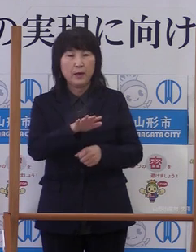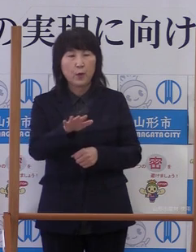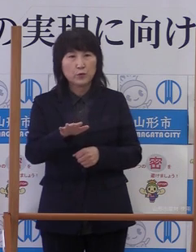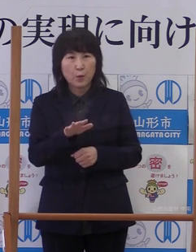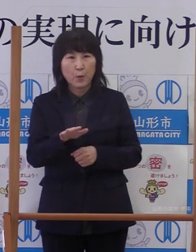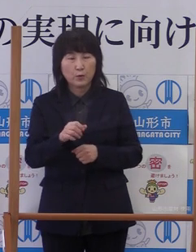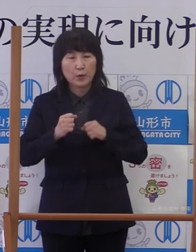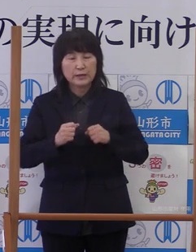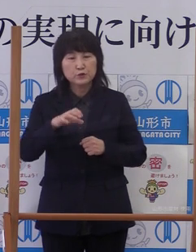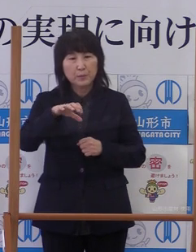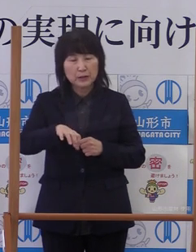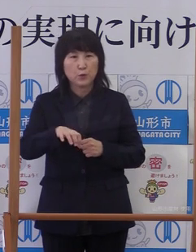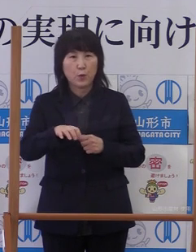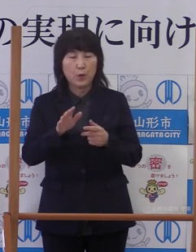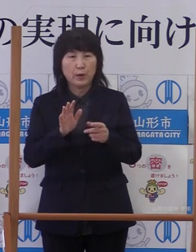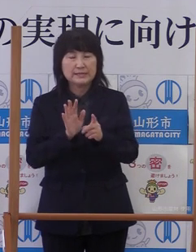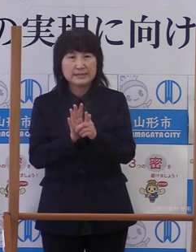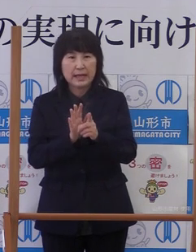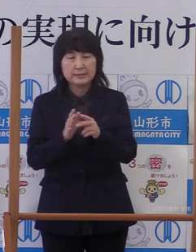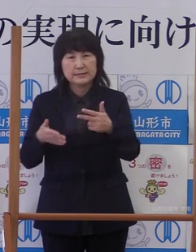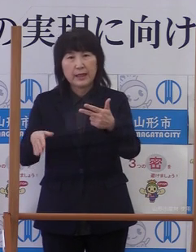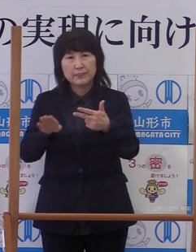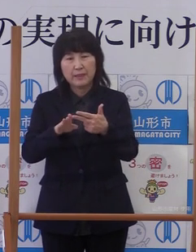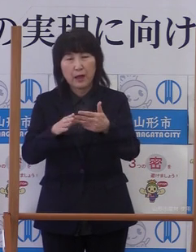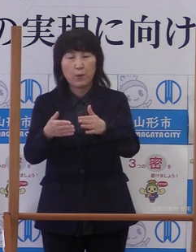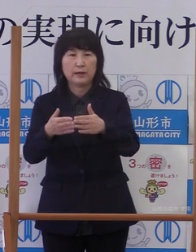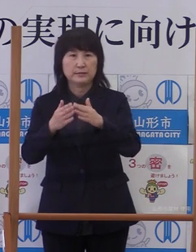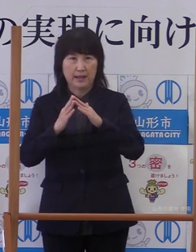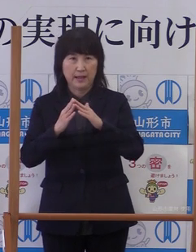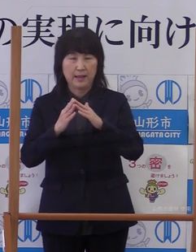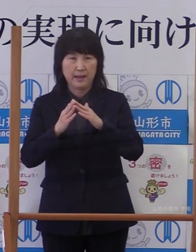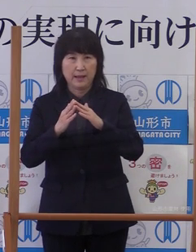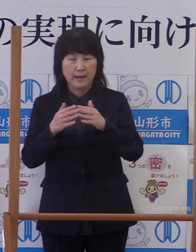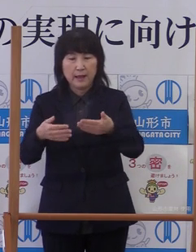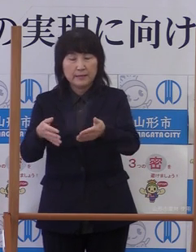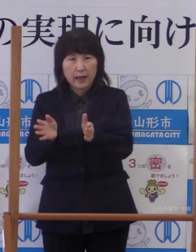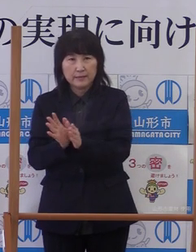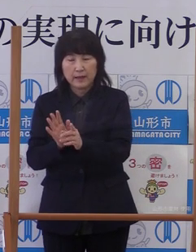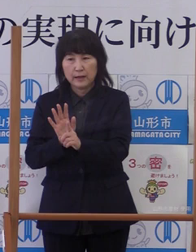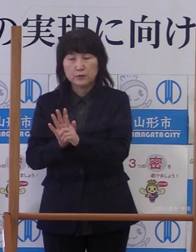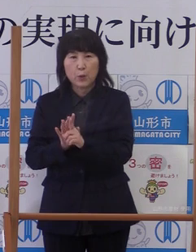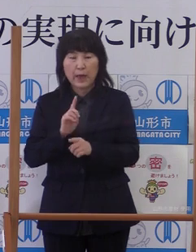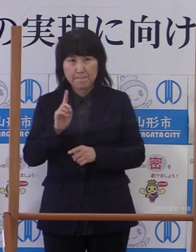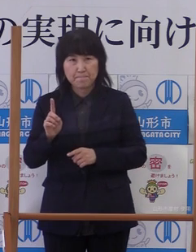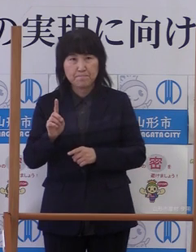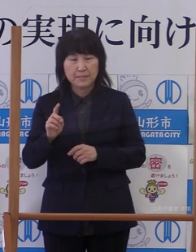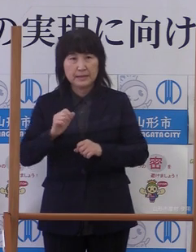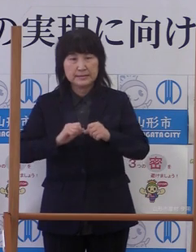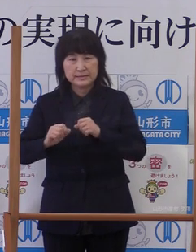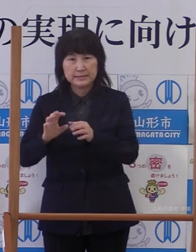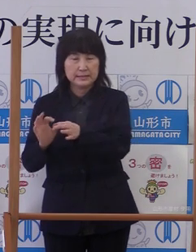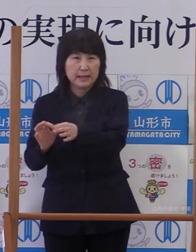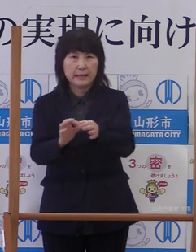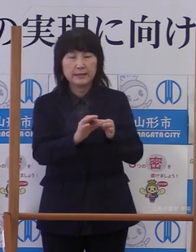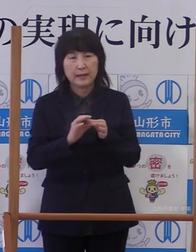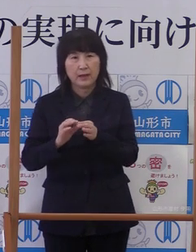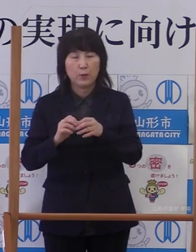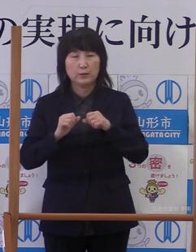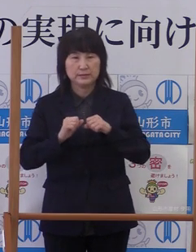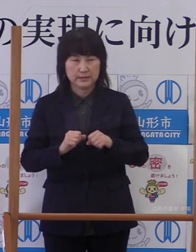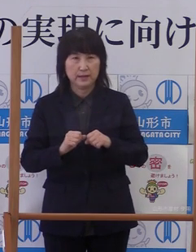居場所づくり支援センターを開設し、居場所づくりに取り組む団体への助言や地域活動との連携等を行うと